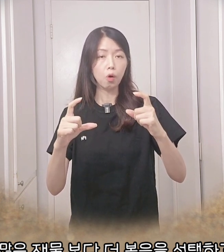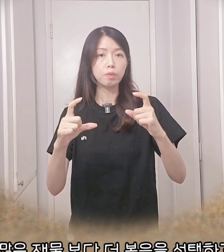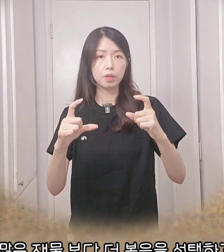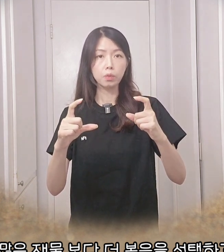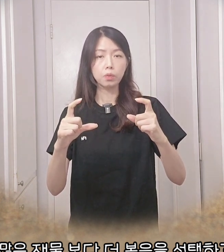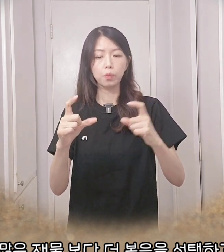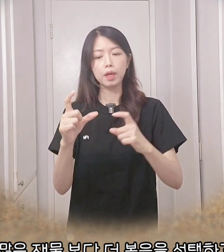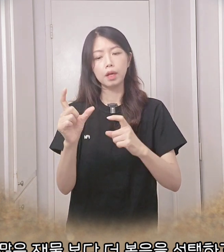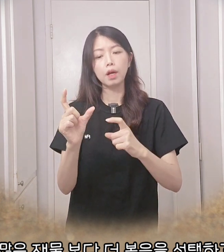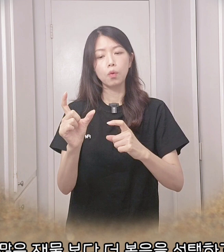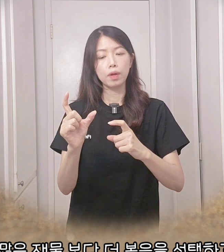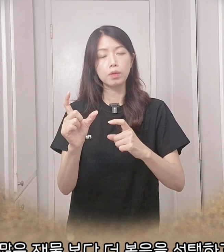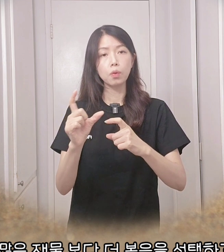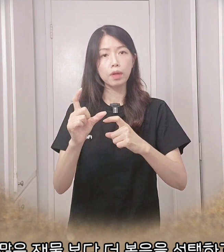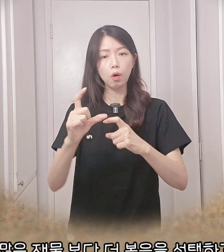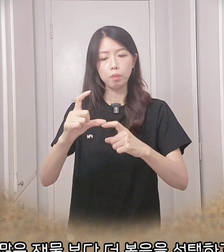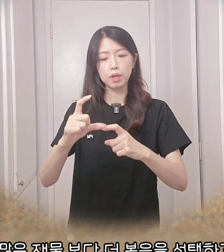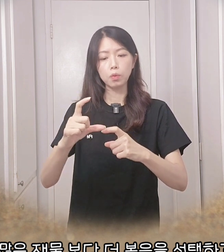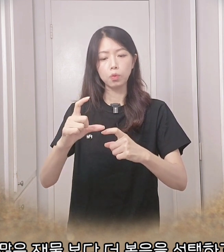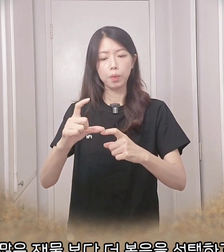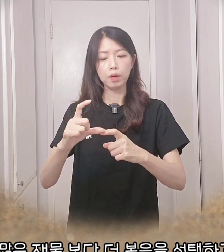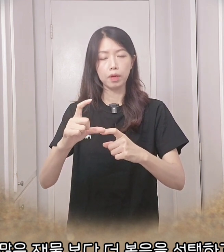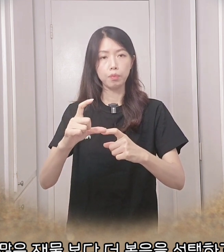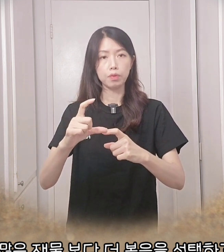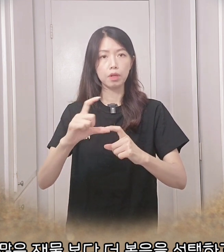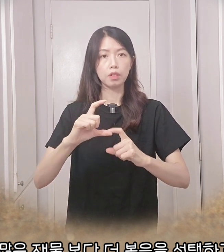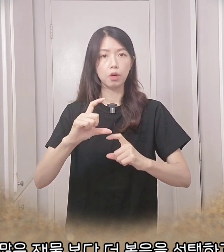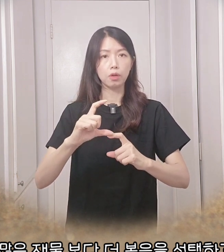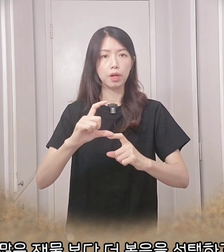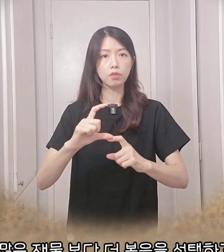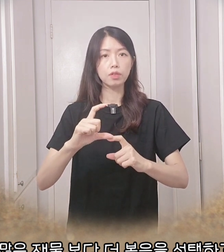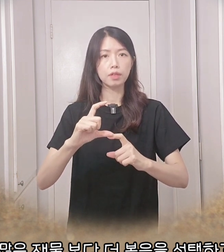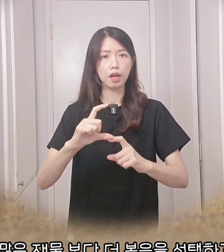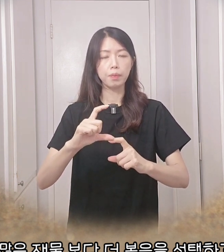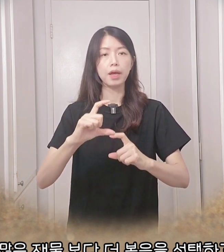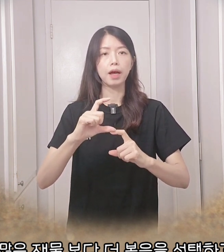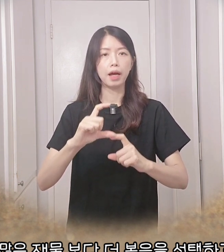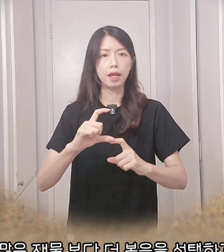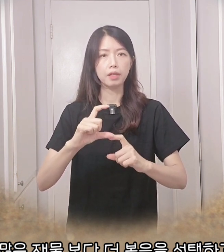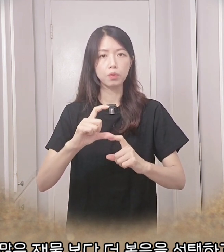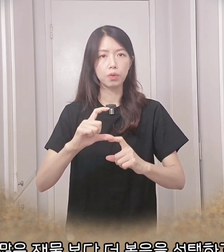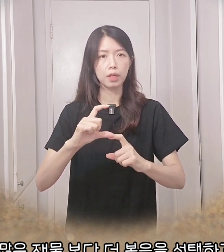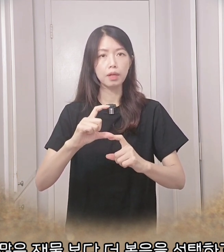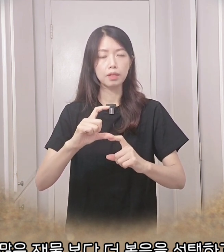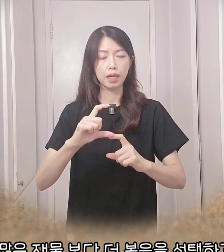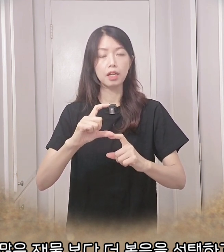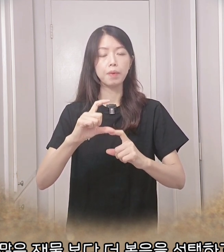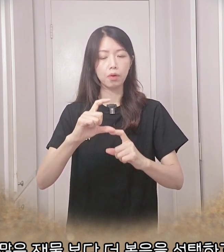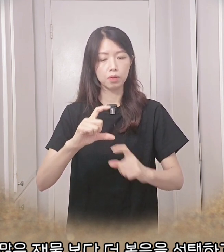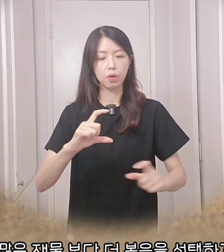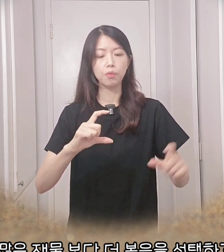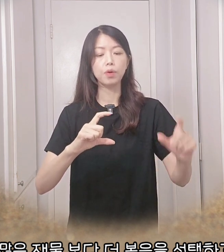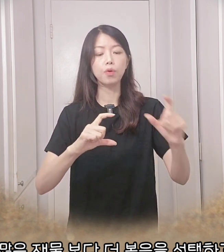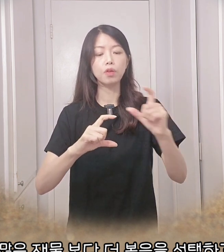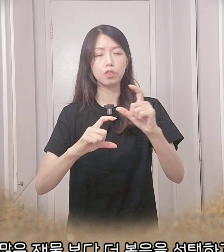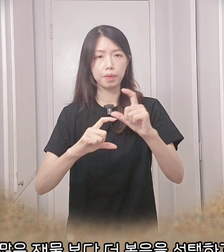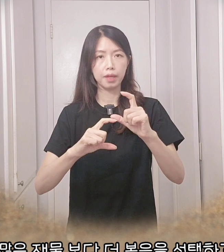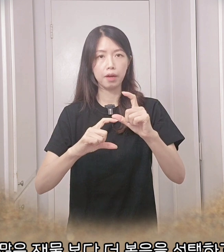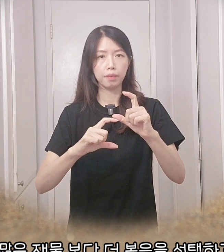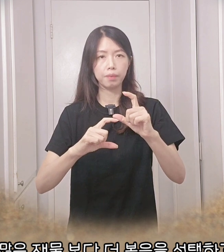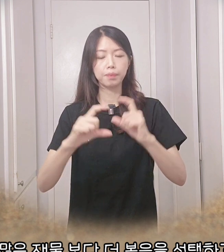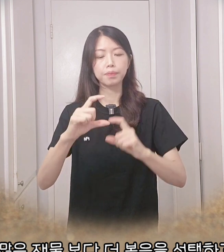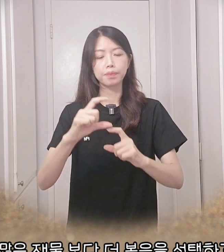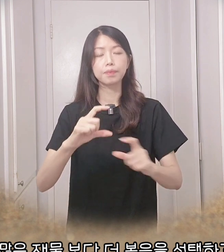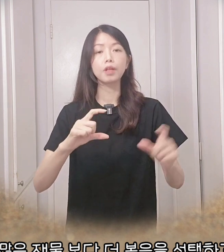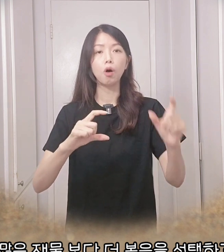오른손의 검지 손톱이 왼손의 엄지 손톱에 이렇게 붙여서 연결을 해주신 다음에 아래에 있는 손이 자리를 바꿔서 위로 올려주시면